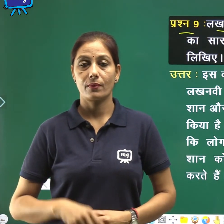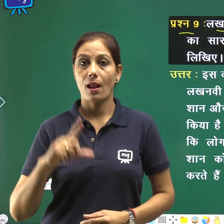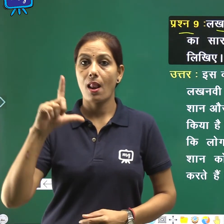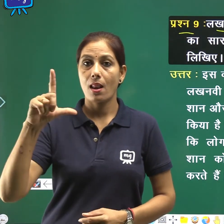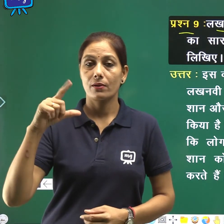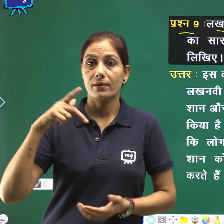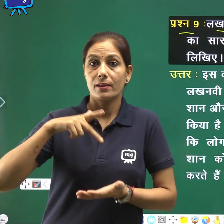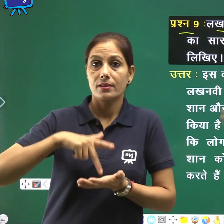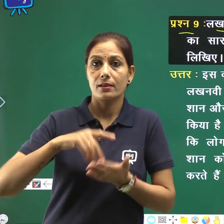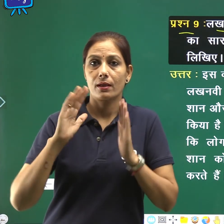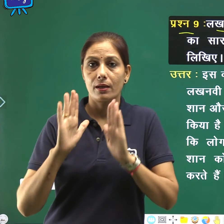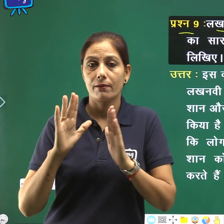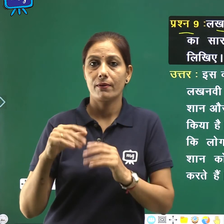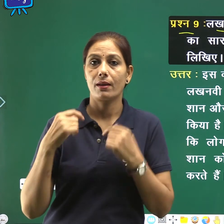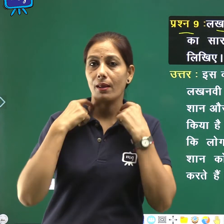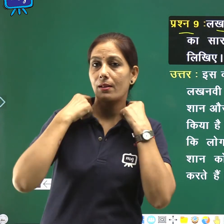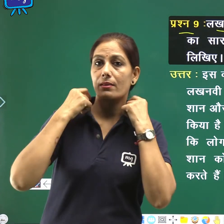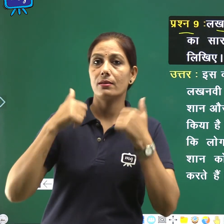लखनवी अंदाज